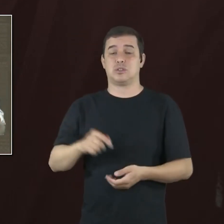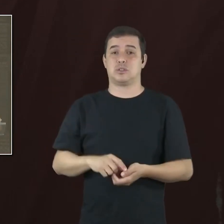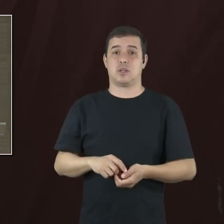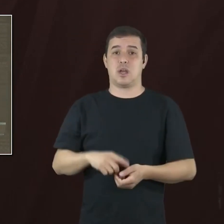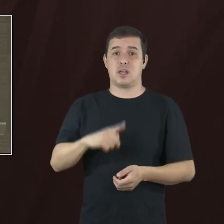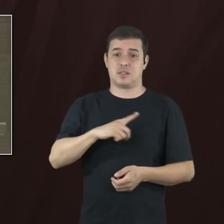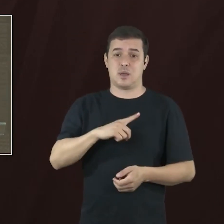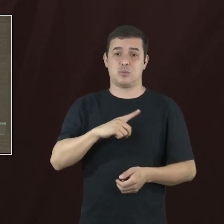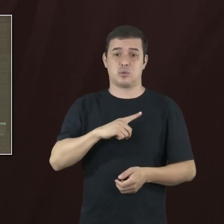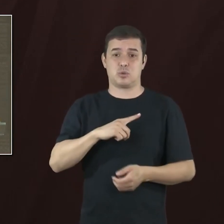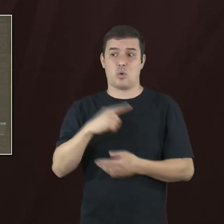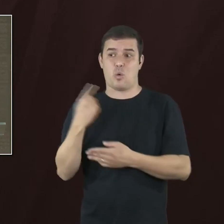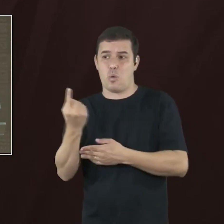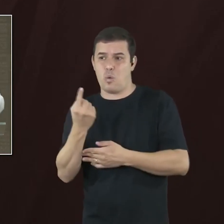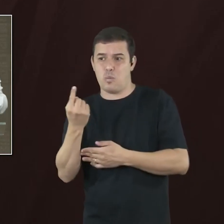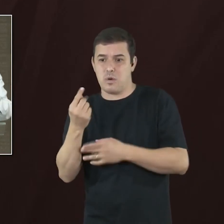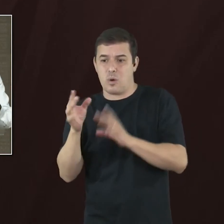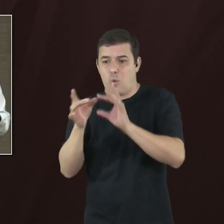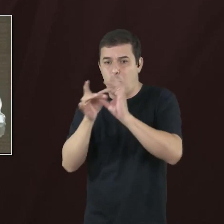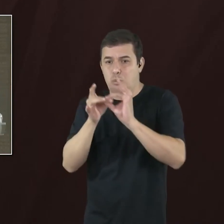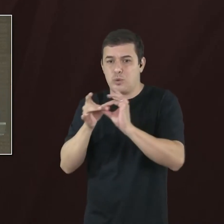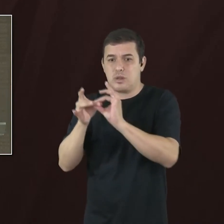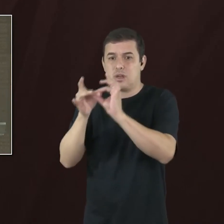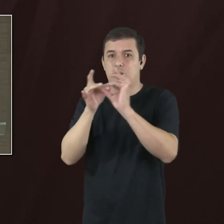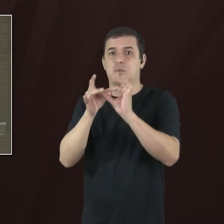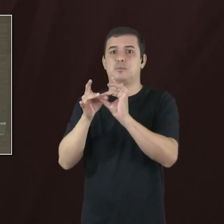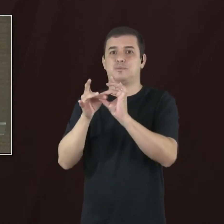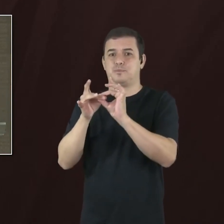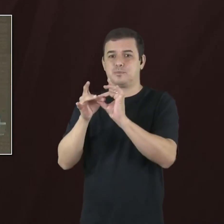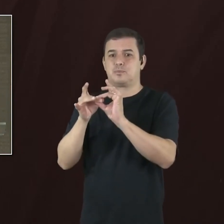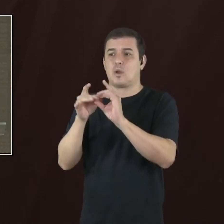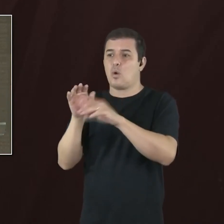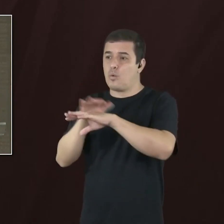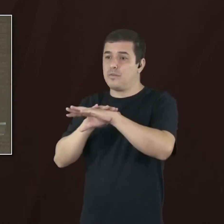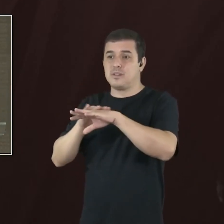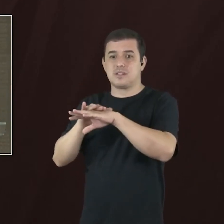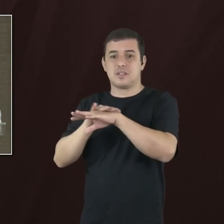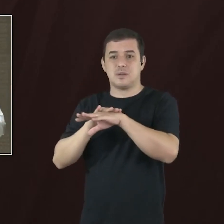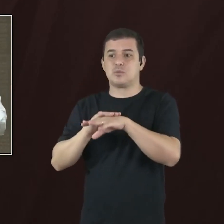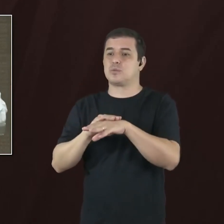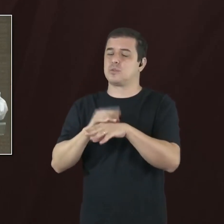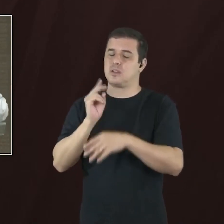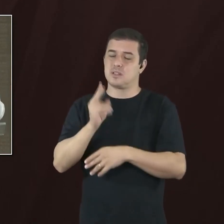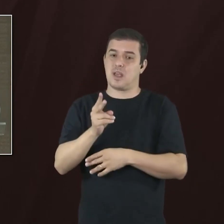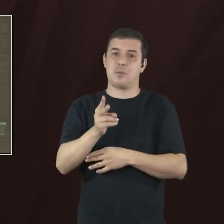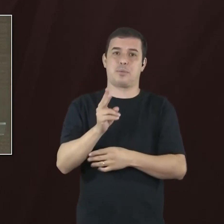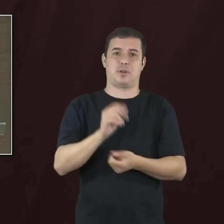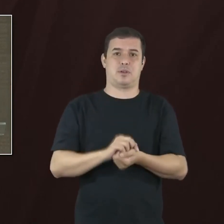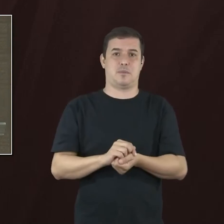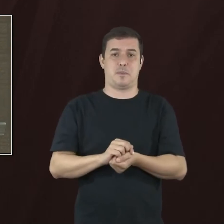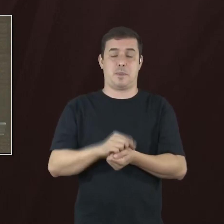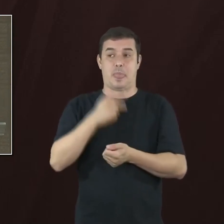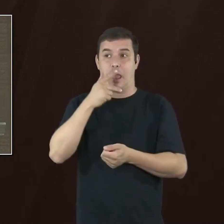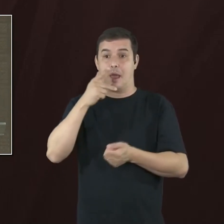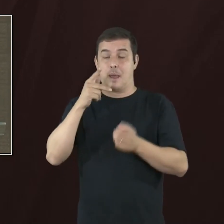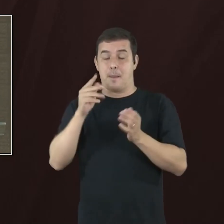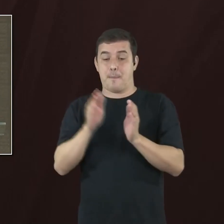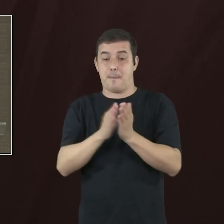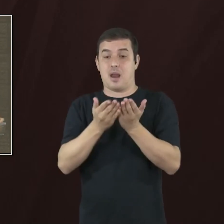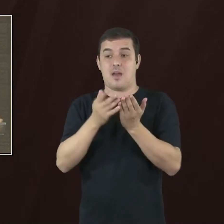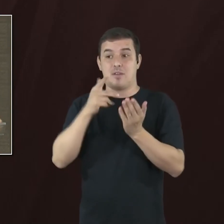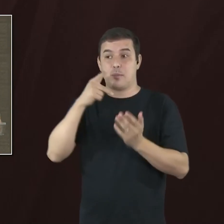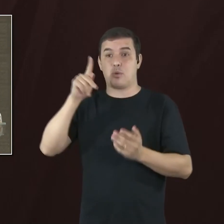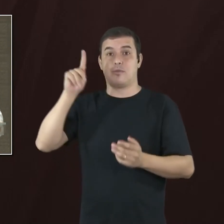cumplicidade entre nós. Nós estamos afinados. Estamos ou não estamos afinados? Através da palavra profética, irmãos, cada vez